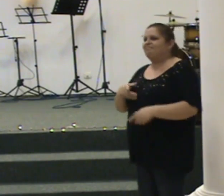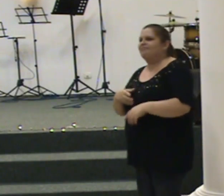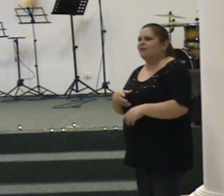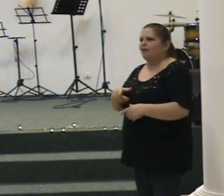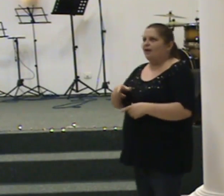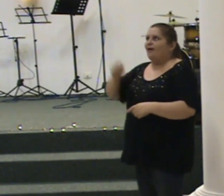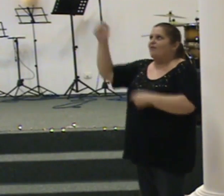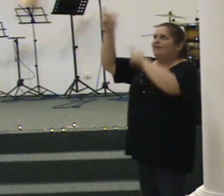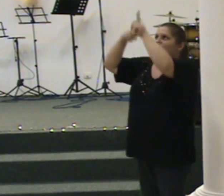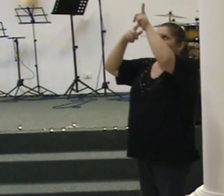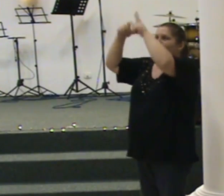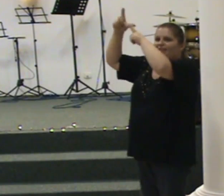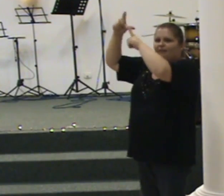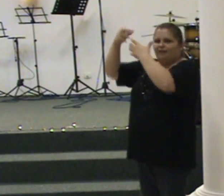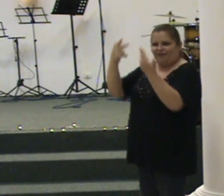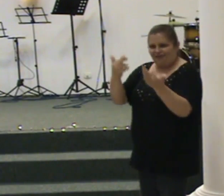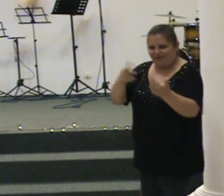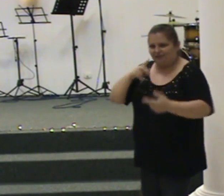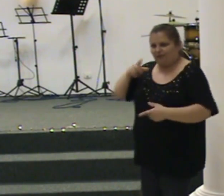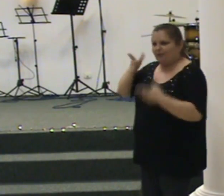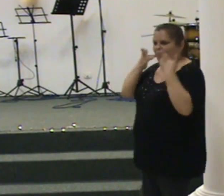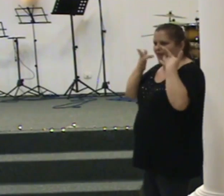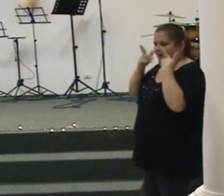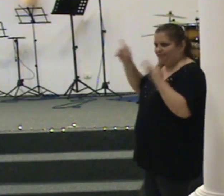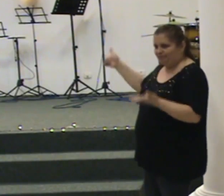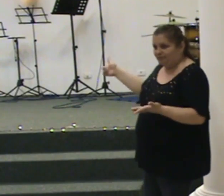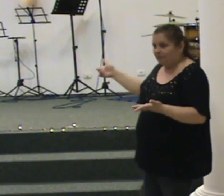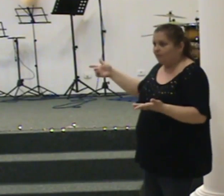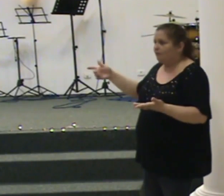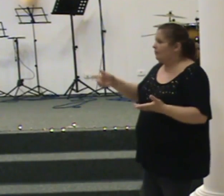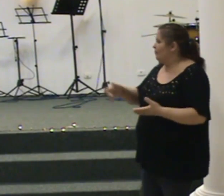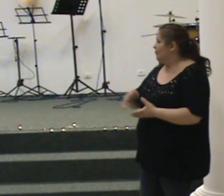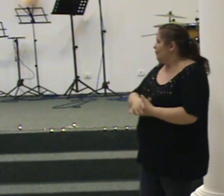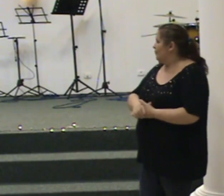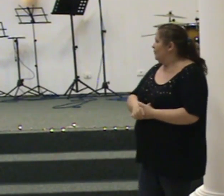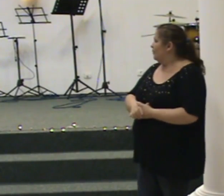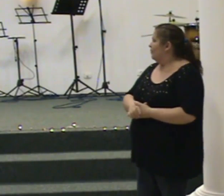vimos aqui na nossa encenação, né, nós tivemos aqui